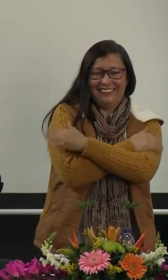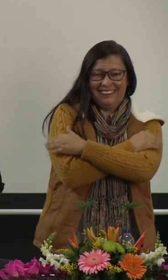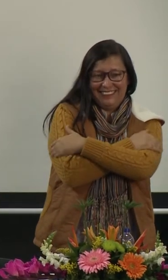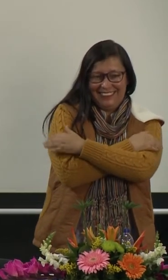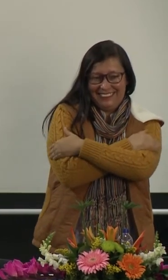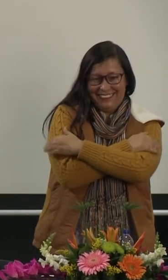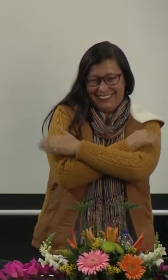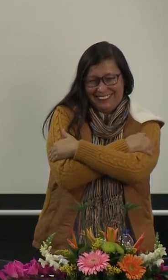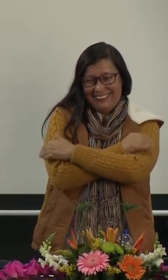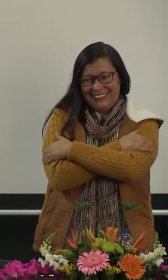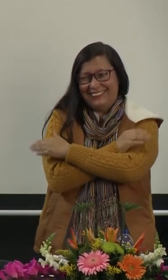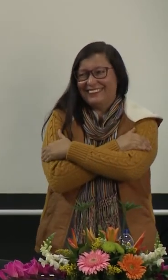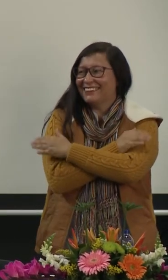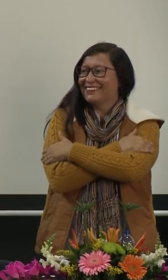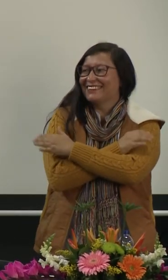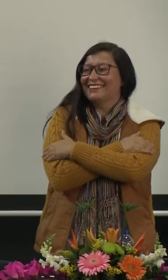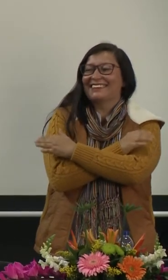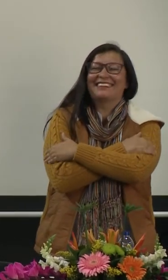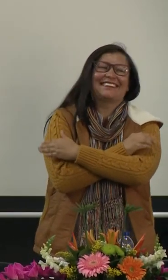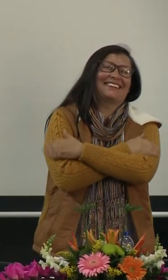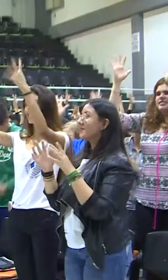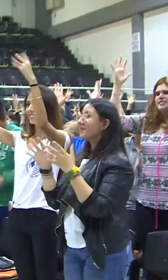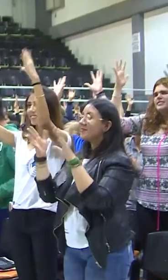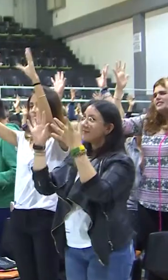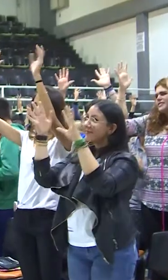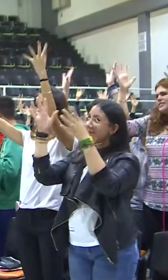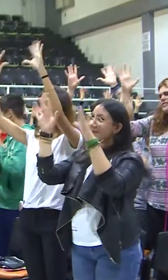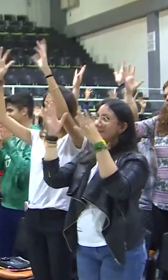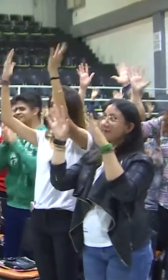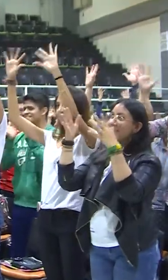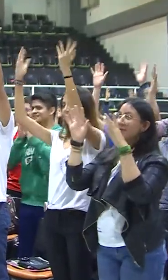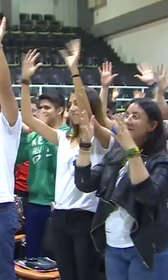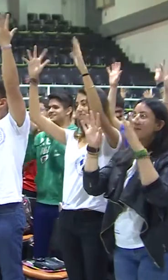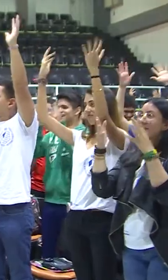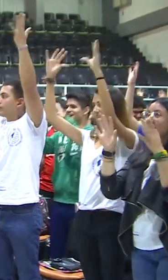las licitaciones muchas gracias